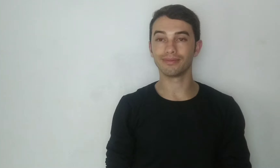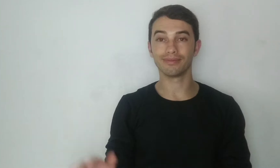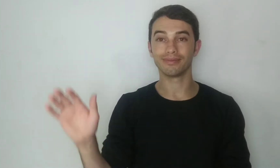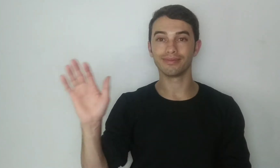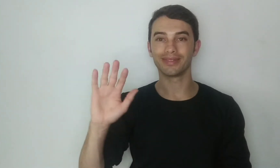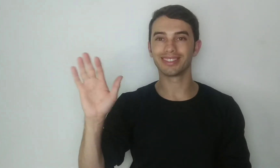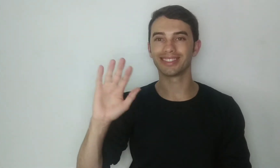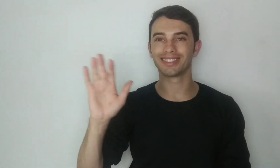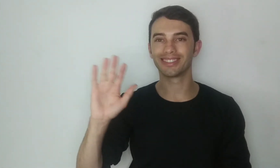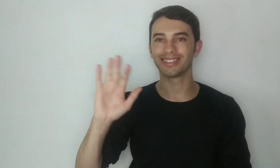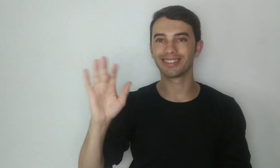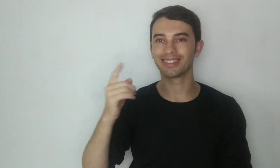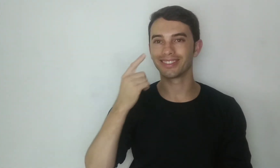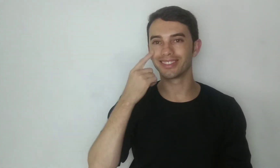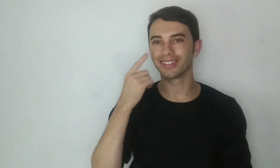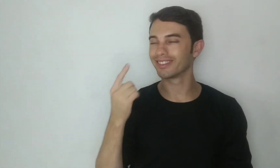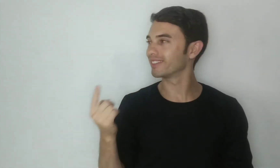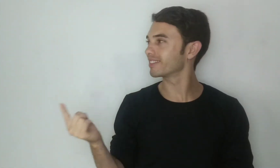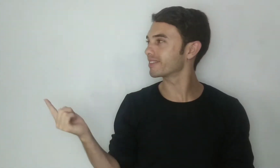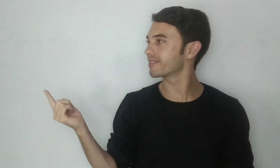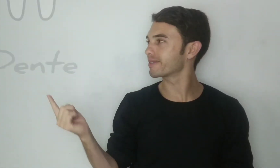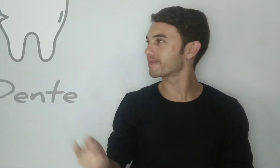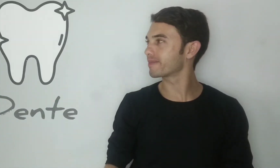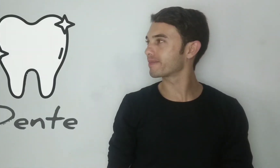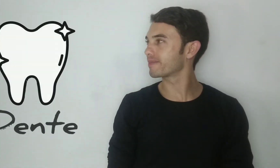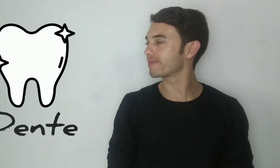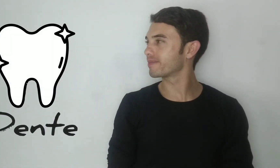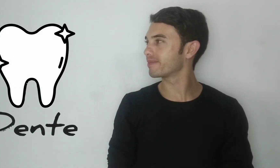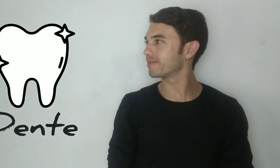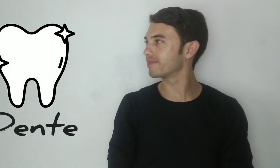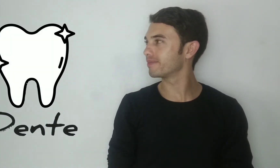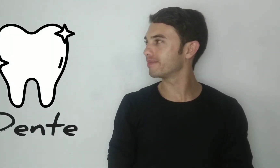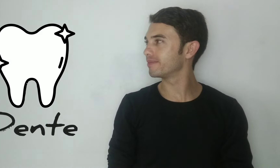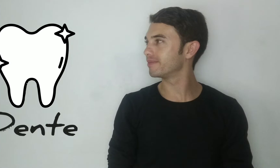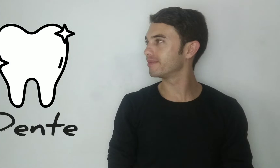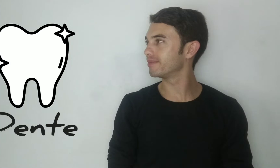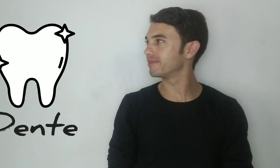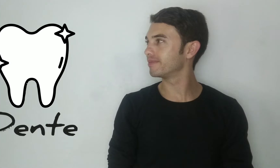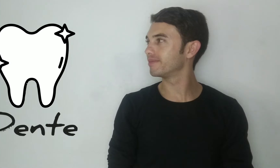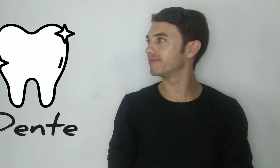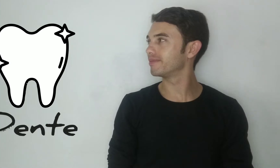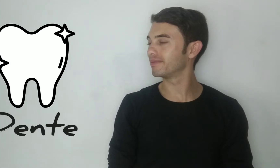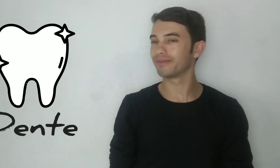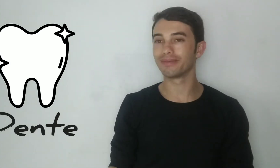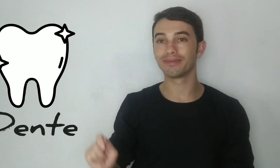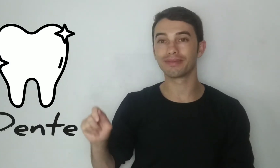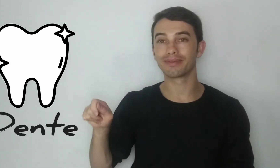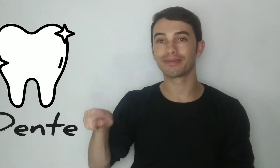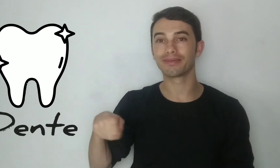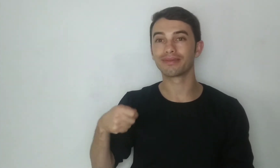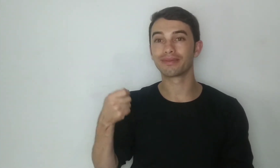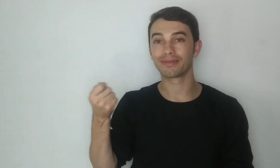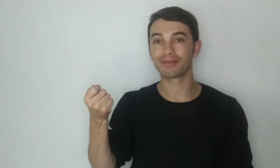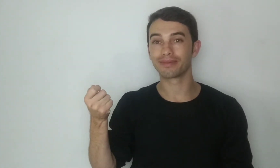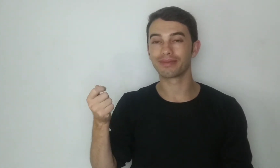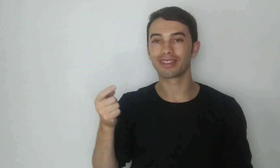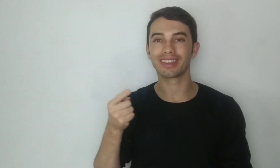Fala pessoal, vejam, dente, para fazer o sinal,